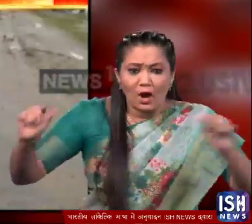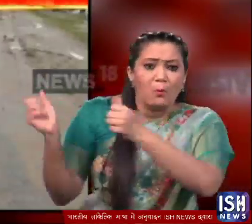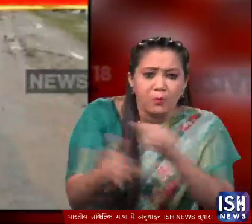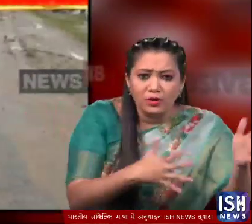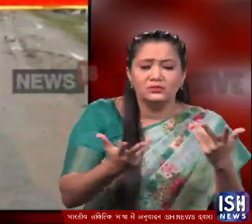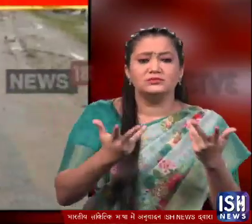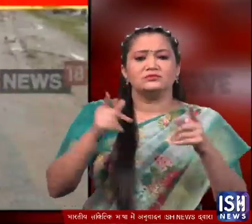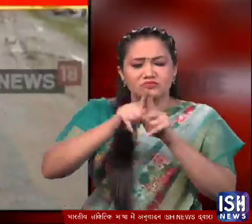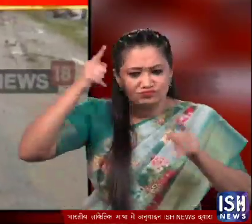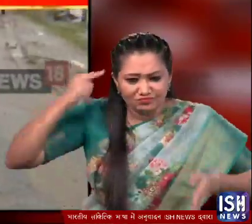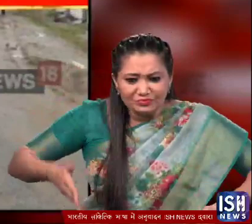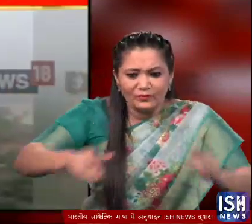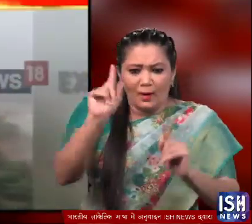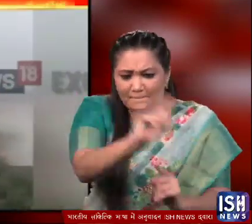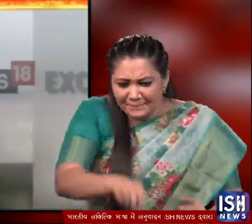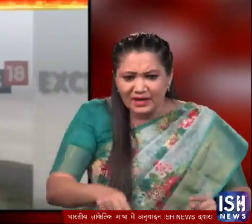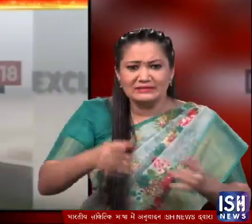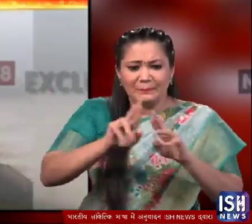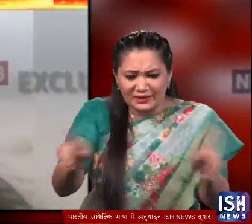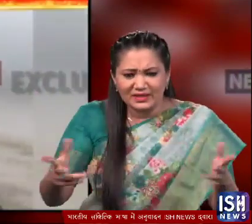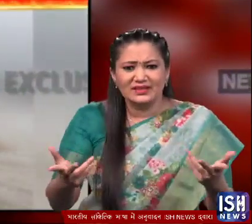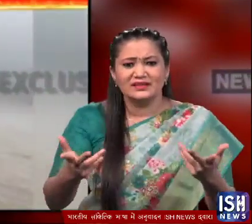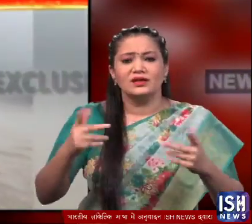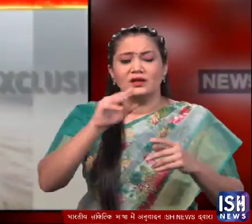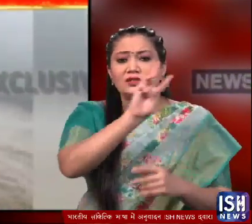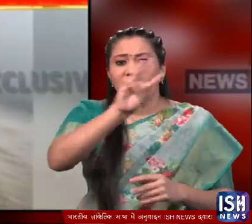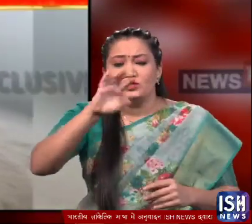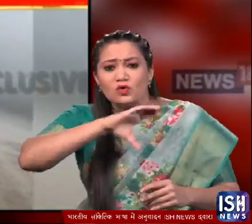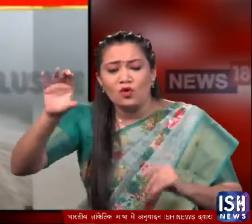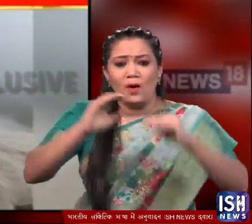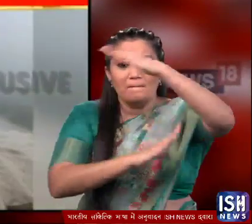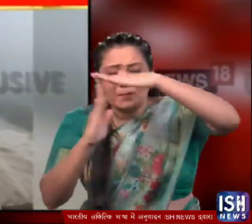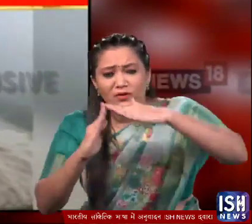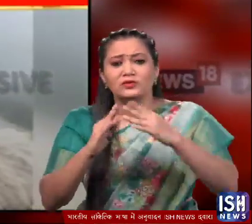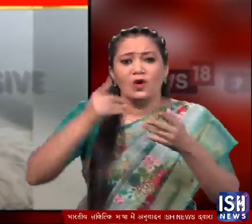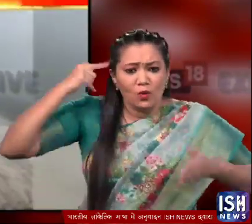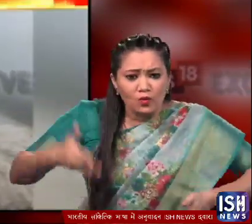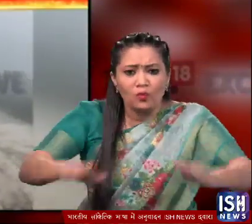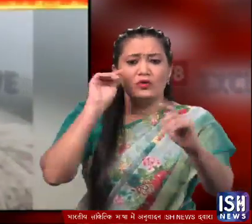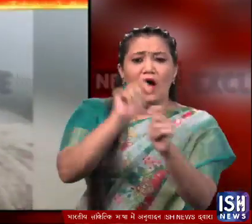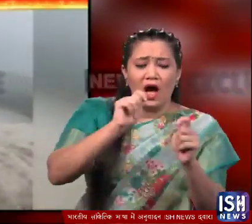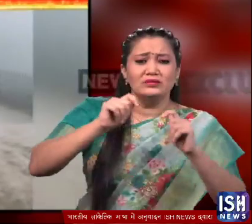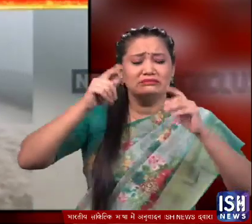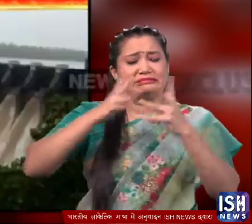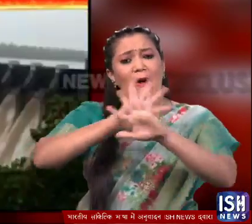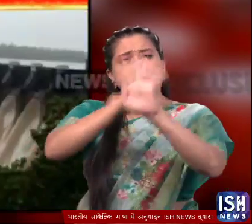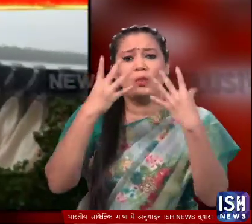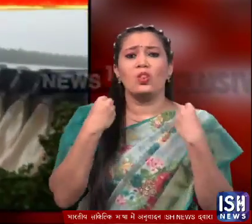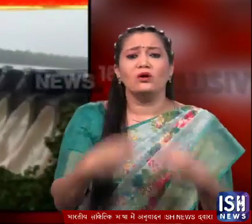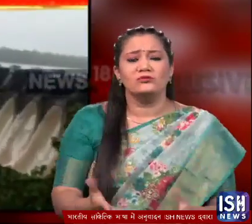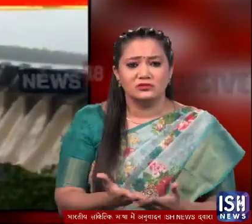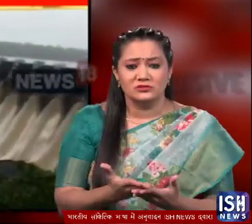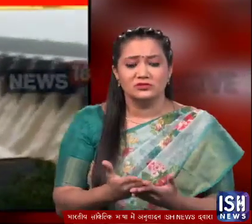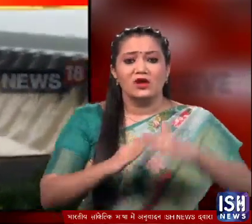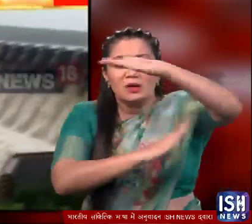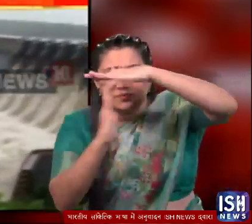गई तो कहीं सड़कों में दरारें पड़ गईं। अनुमान है कि करीब 33 करोड़ से ज्यादा के पुल और सड़कें इस बार की बारिश में बह गए, जबकि पुल